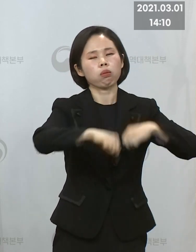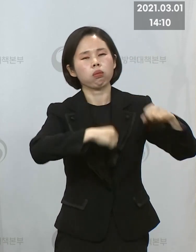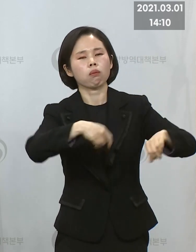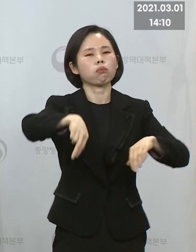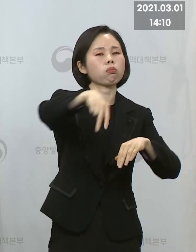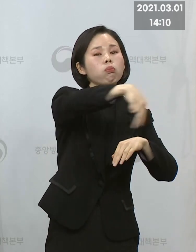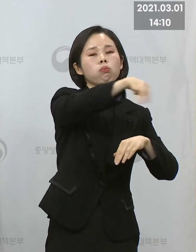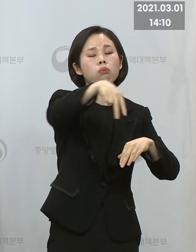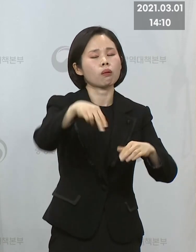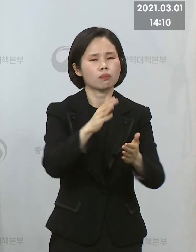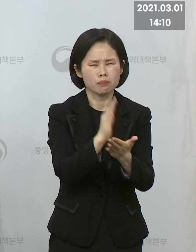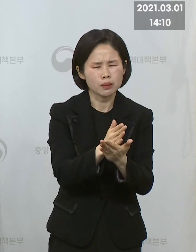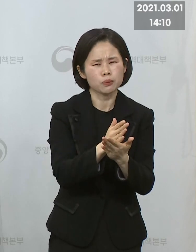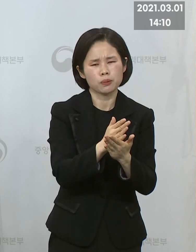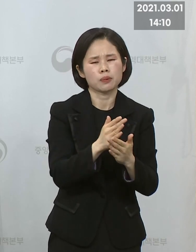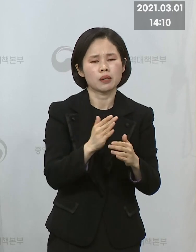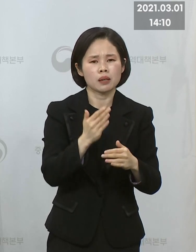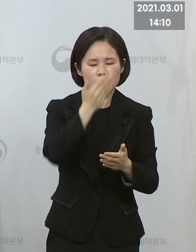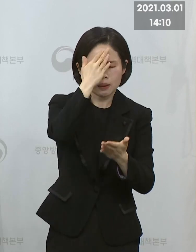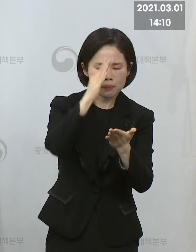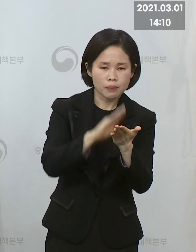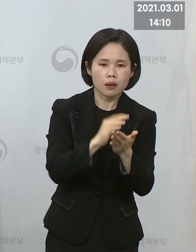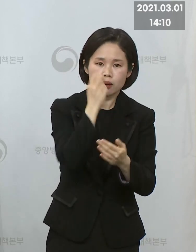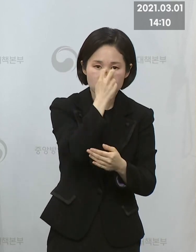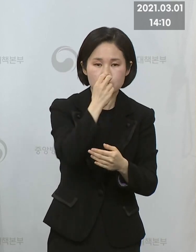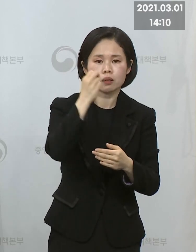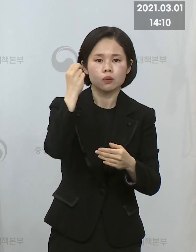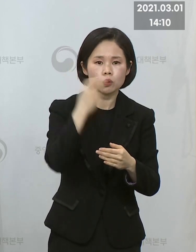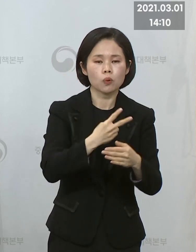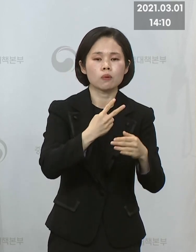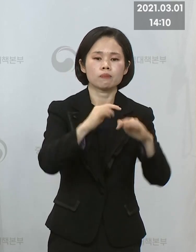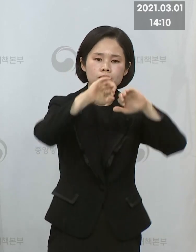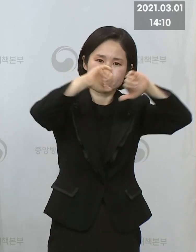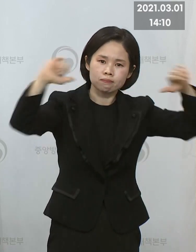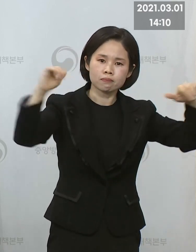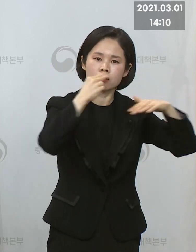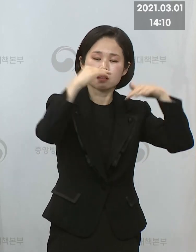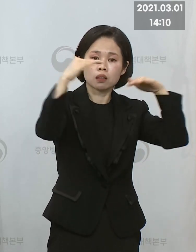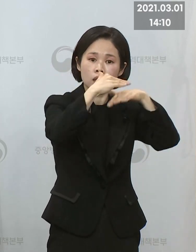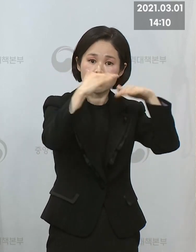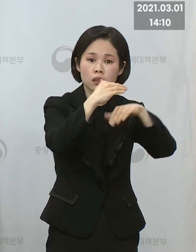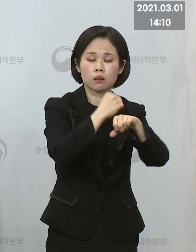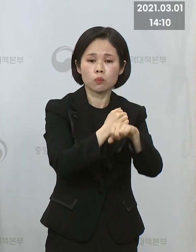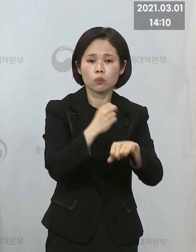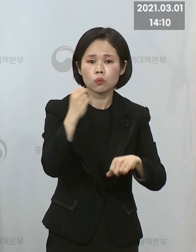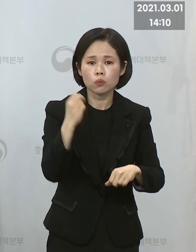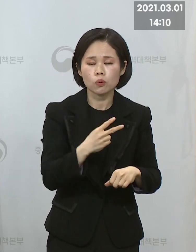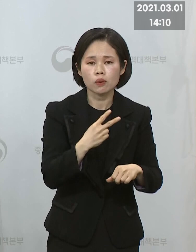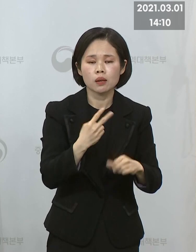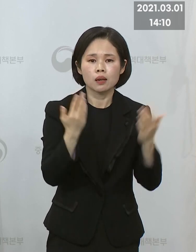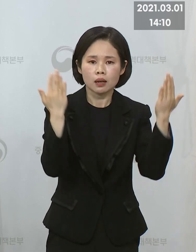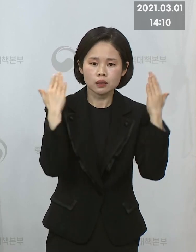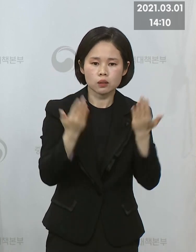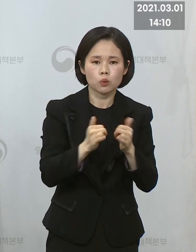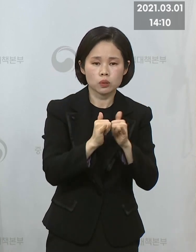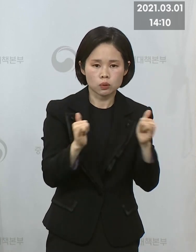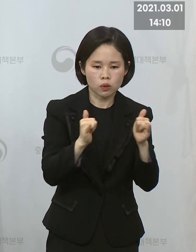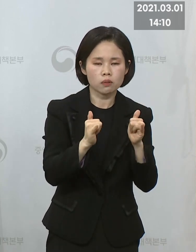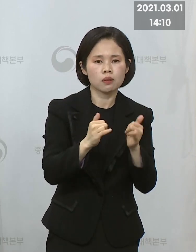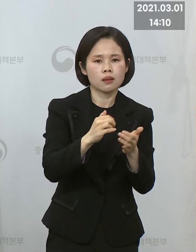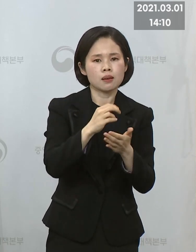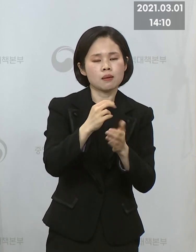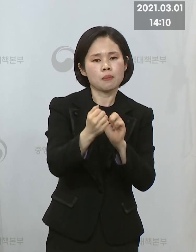자제하고 발열검사 및 실내 환기 소독을 철저히 해주시고, 또 학생, 교직원 감염 예방 교육 등 감염 예방